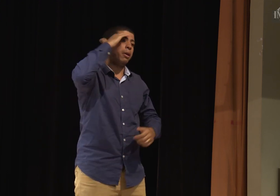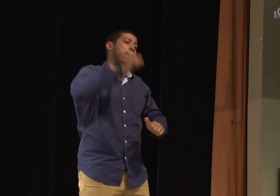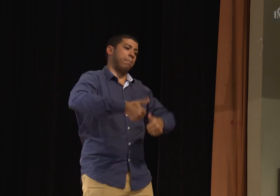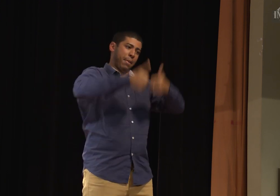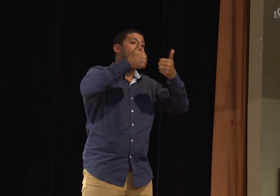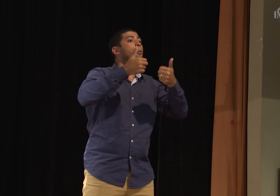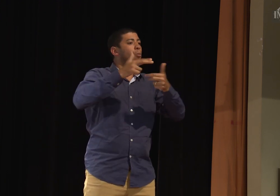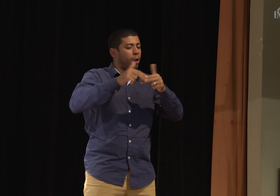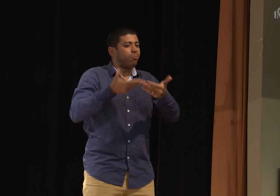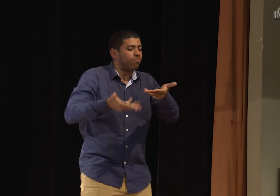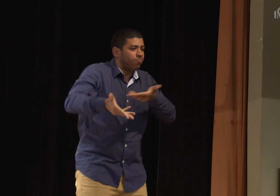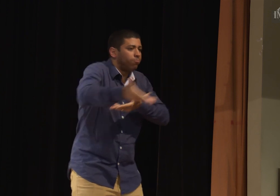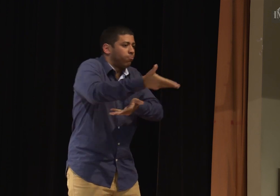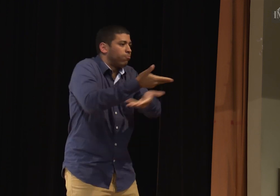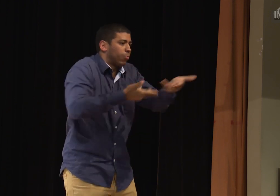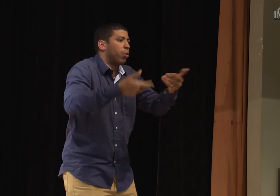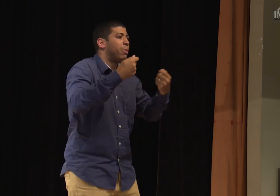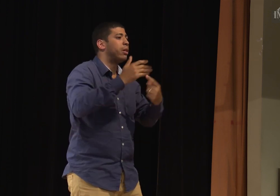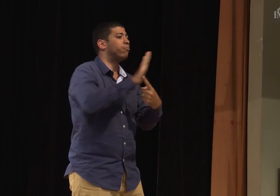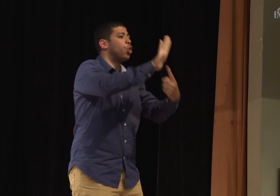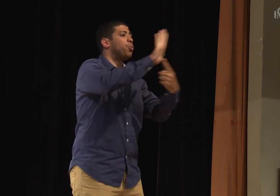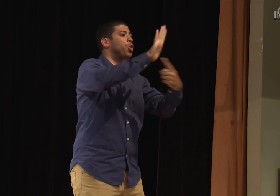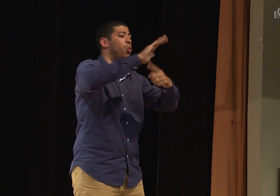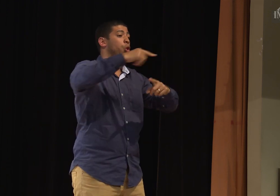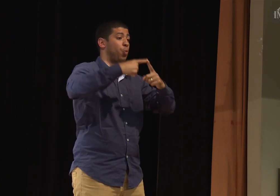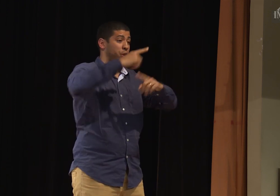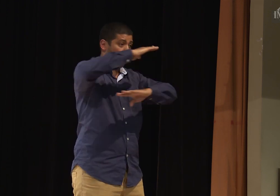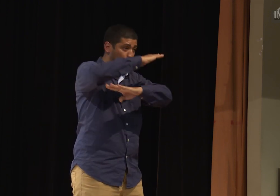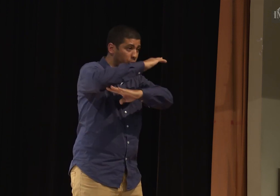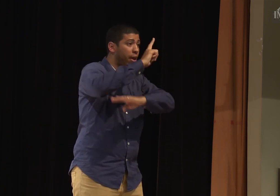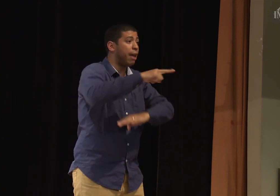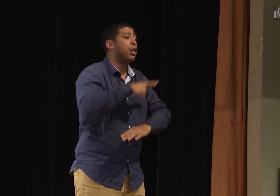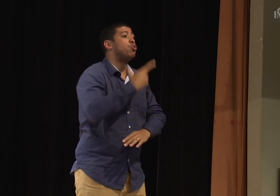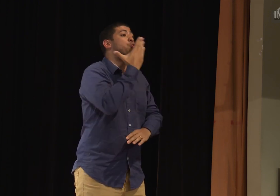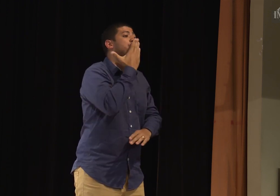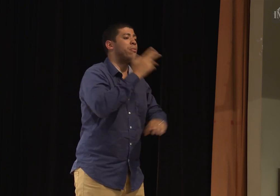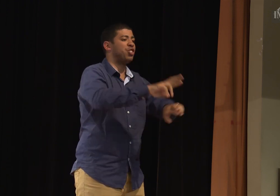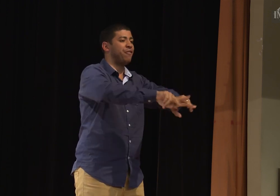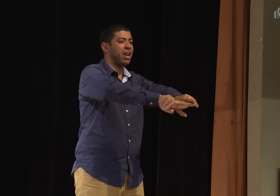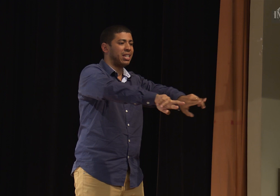todas essas coisas, então, para eles entenderem melhor. E assim eu posso trocar o Museu da Manhã, o